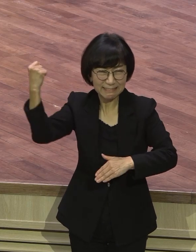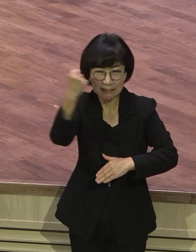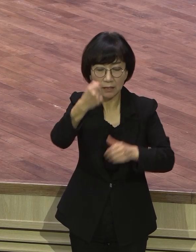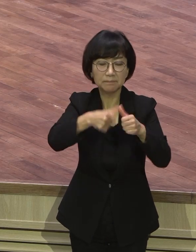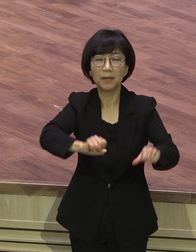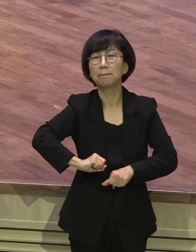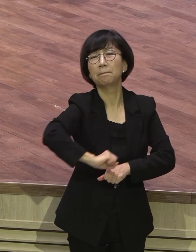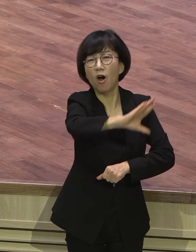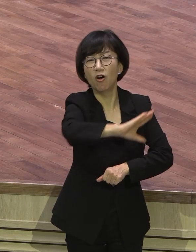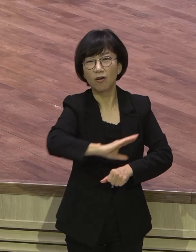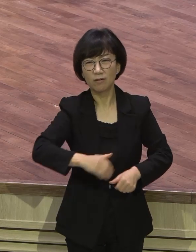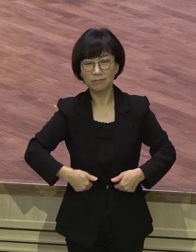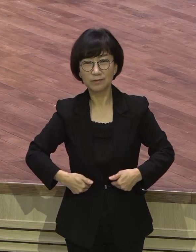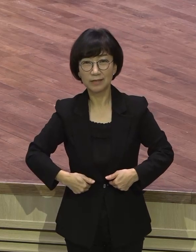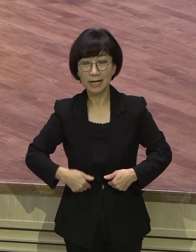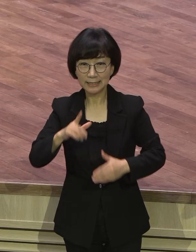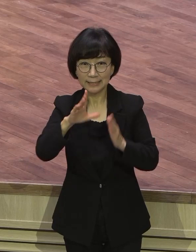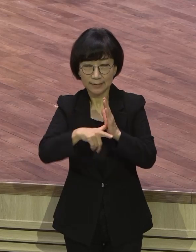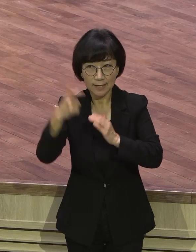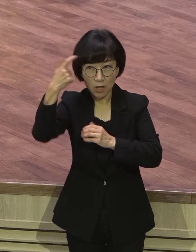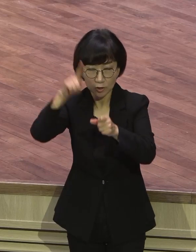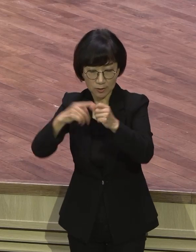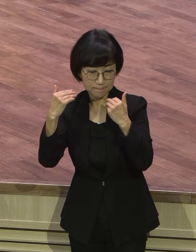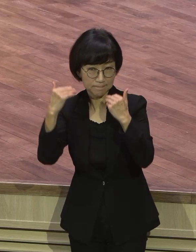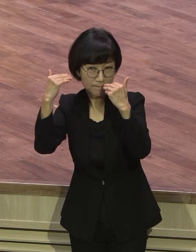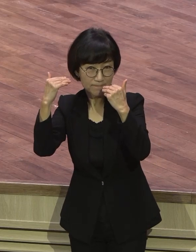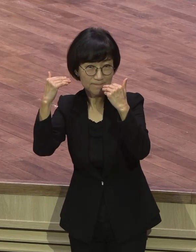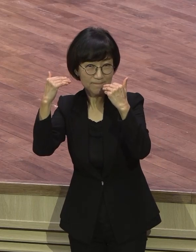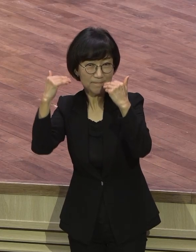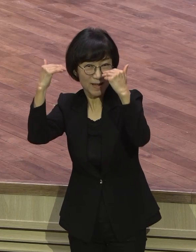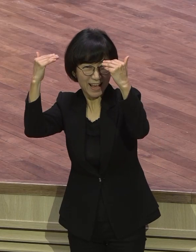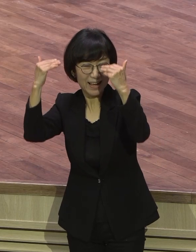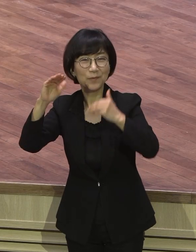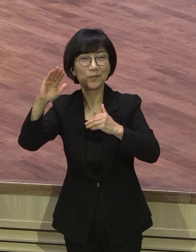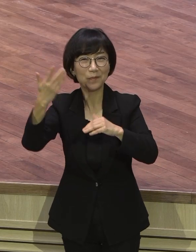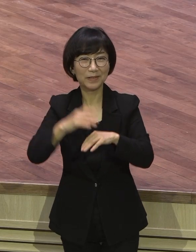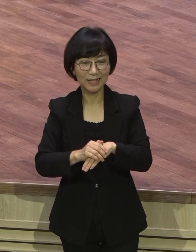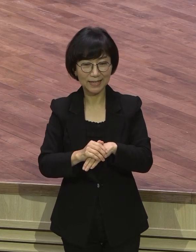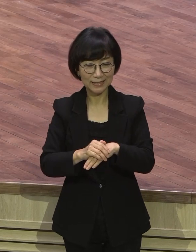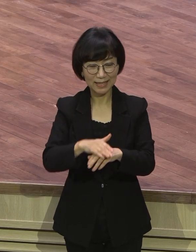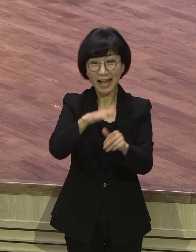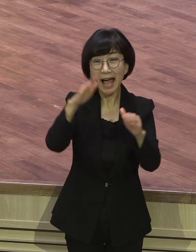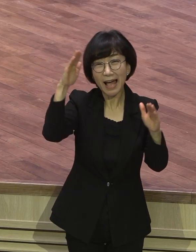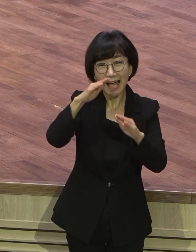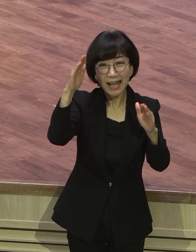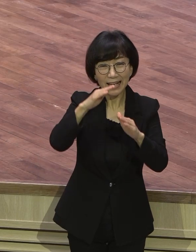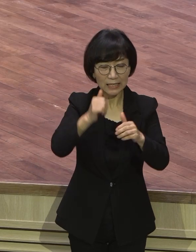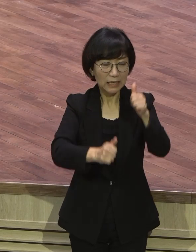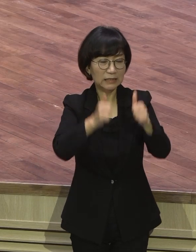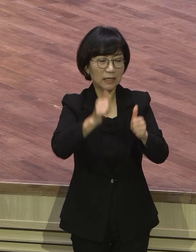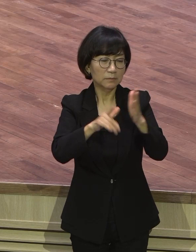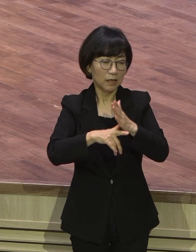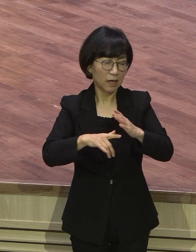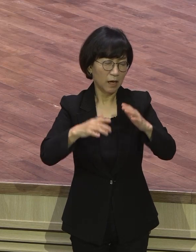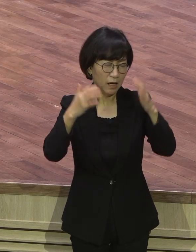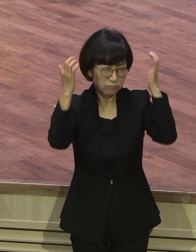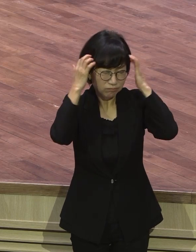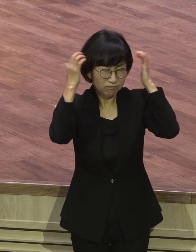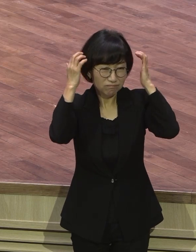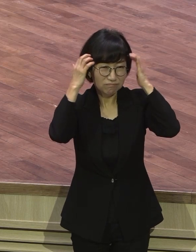영주 한 단계 성장 한 단계 아이들 시험 공부 때문에 얼마나 힘듭니까 곧 끝나야 그 다음 단계